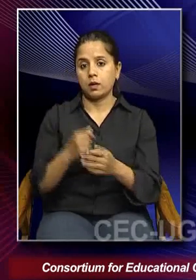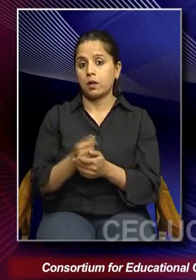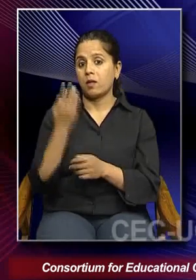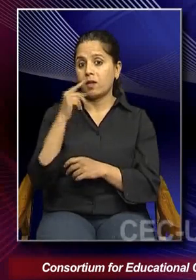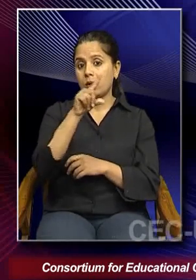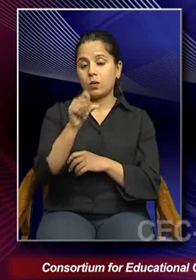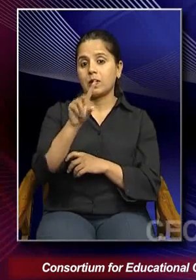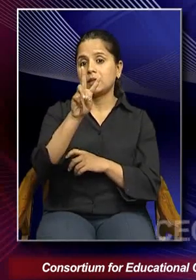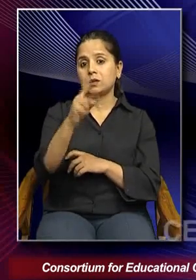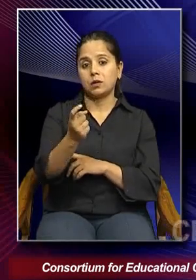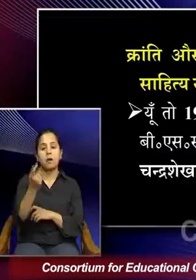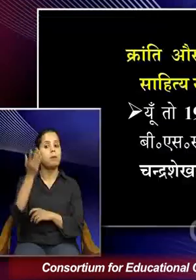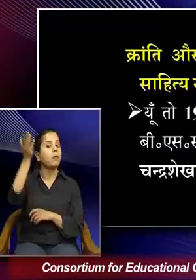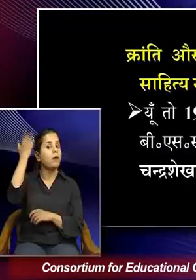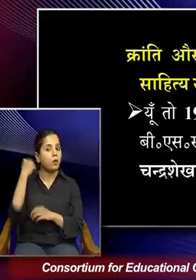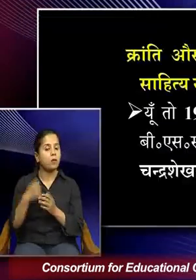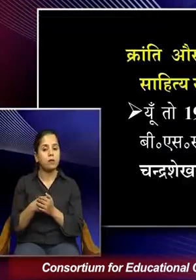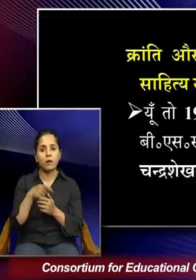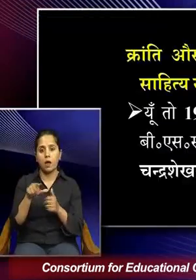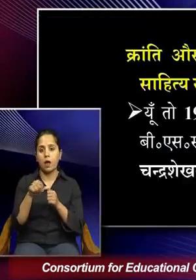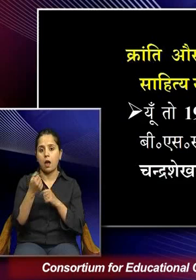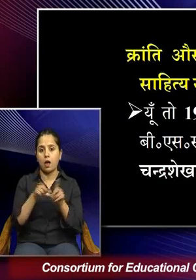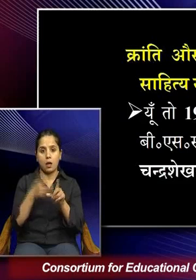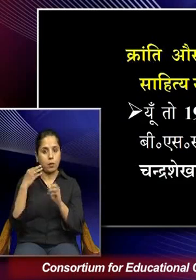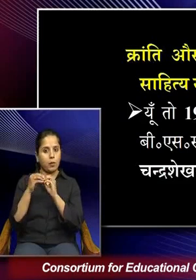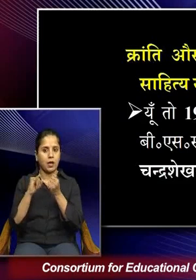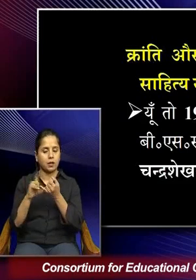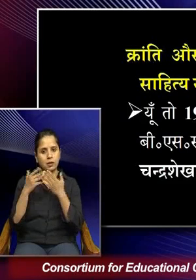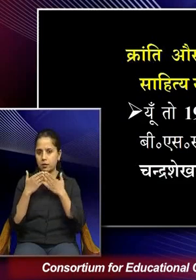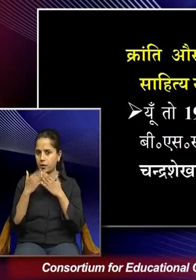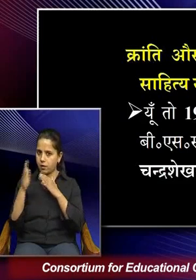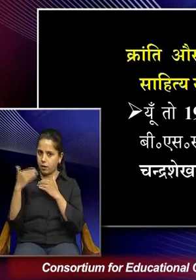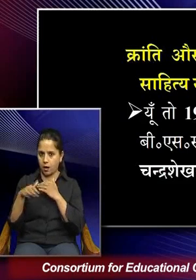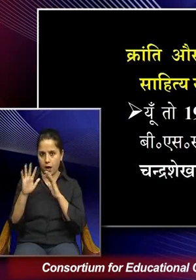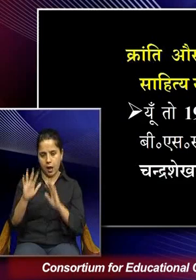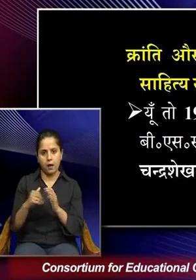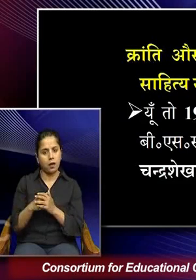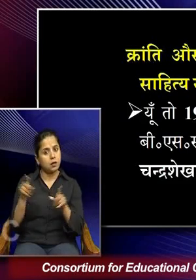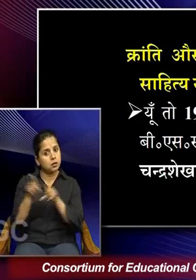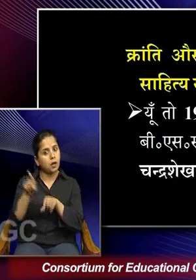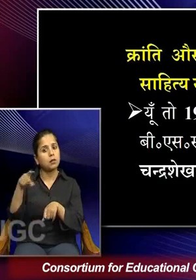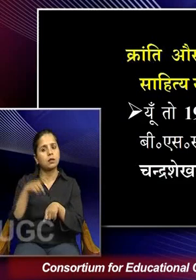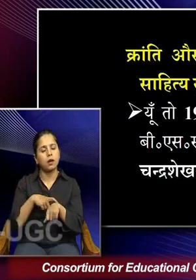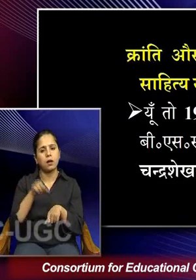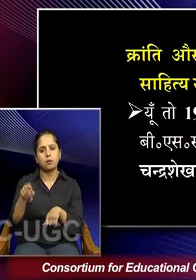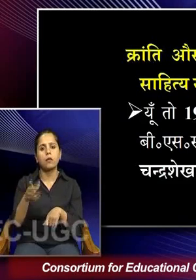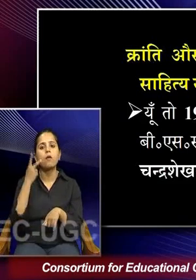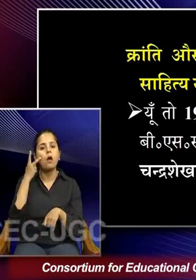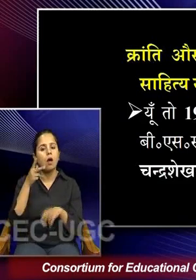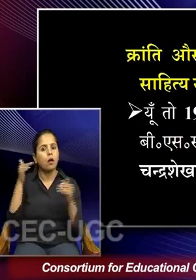1927 ई में थे तभी उनका सामना